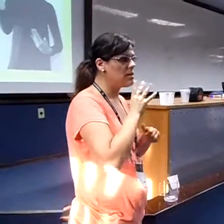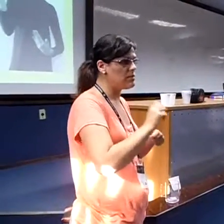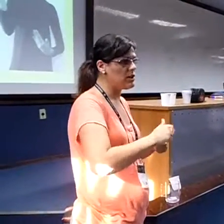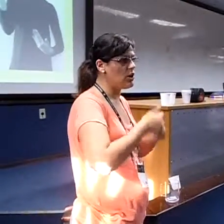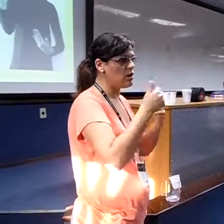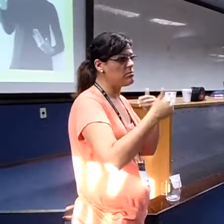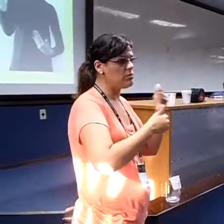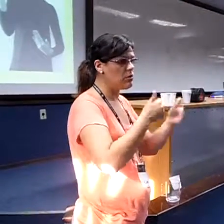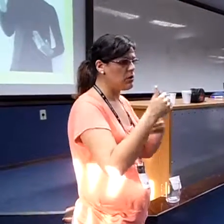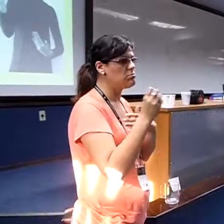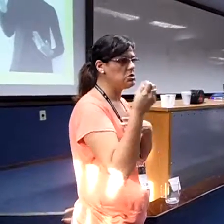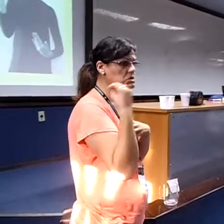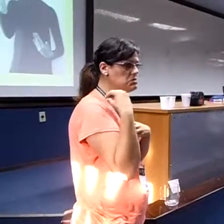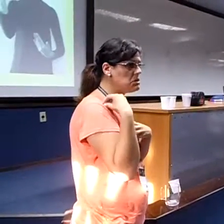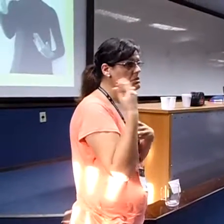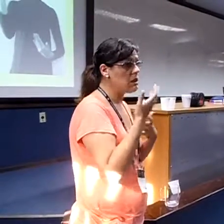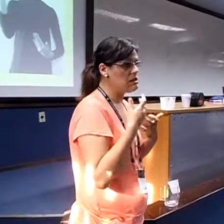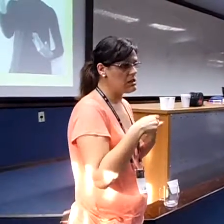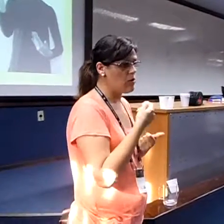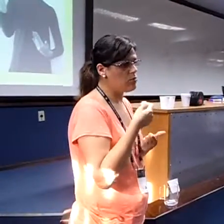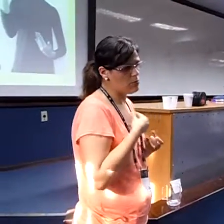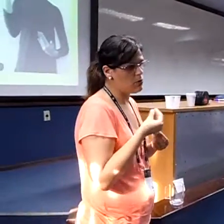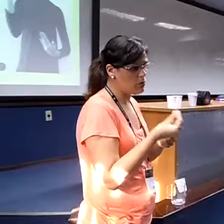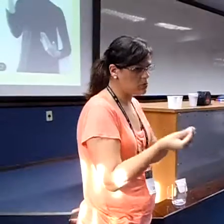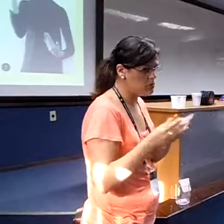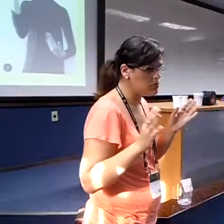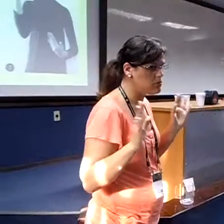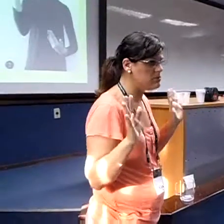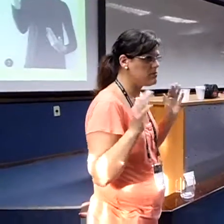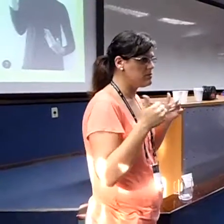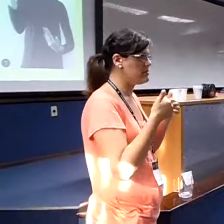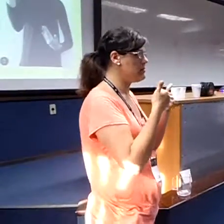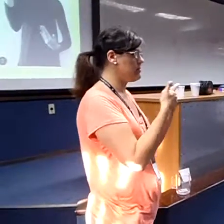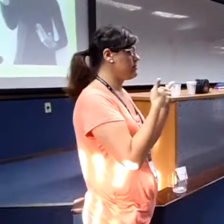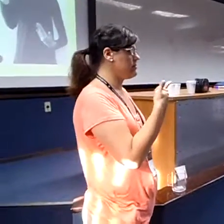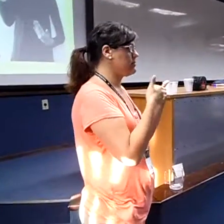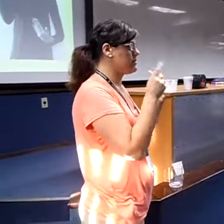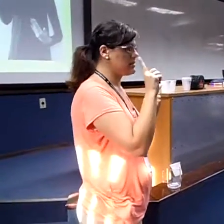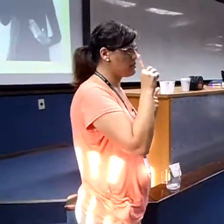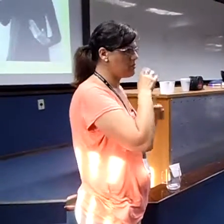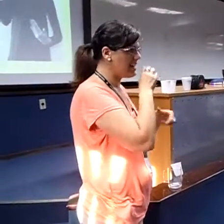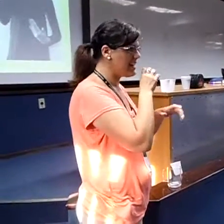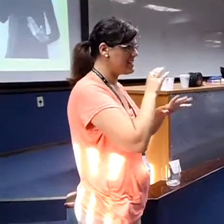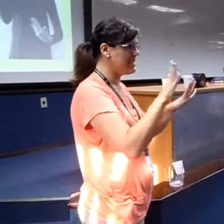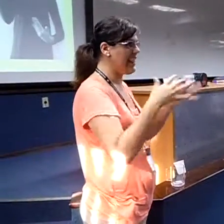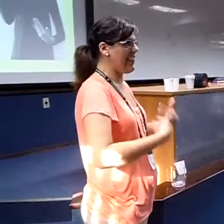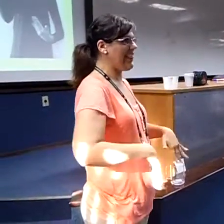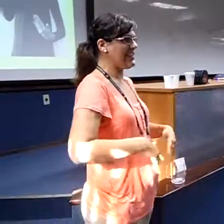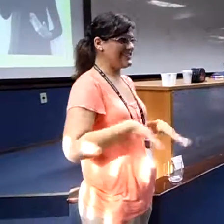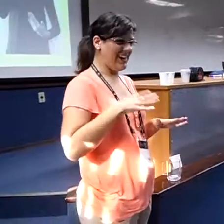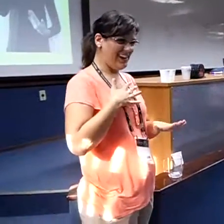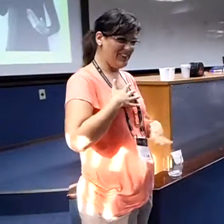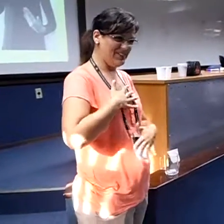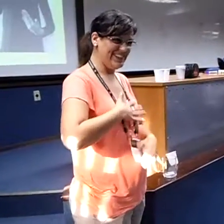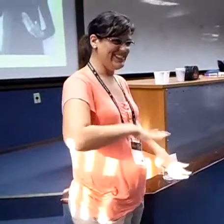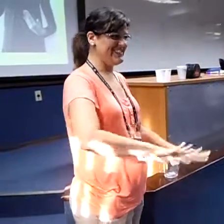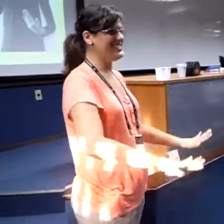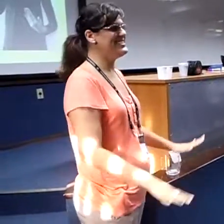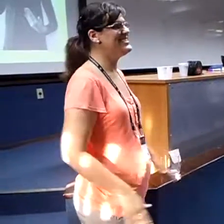Né? Mas depois a gente vai tendo mais contato, conhecer melhor, e aí a gente vê um sinal, né? Não tem pressa, calma.